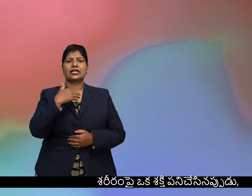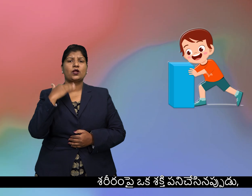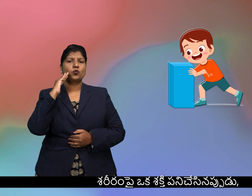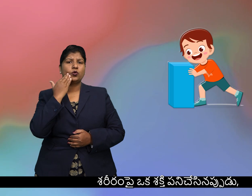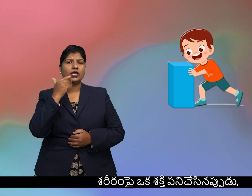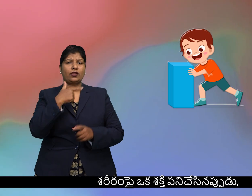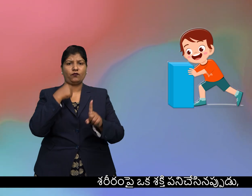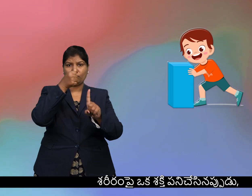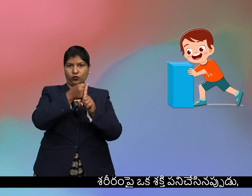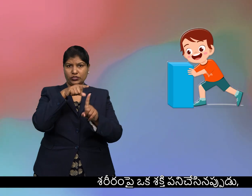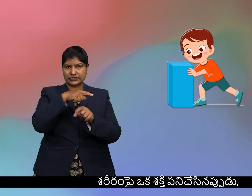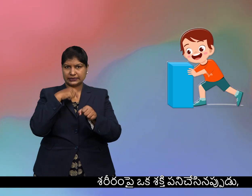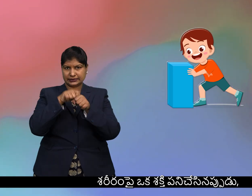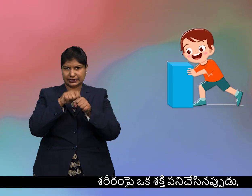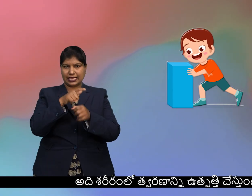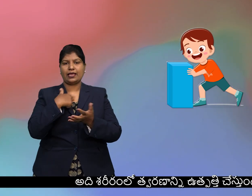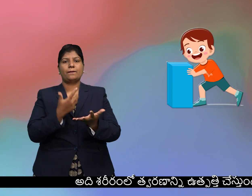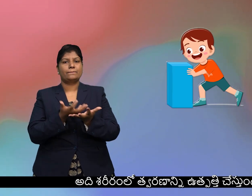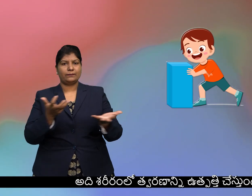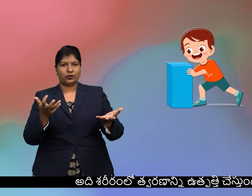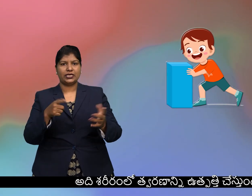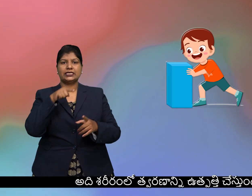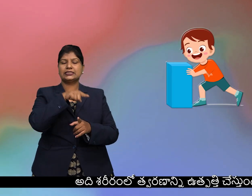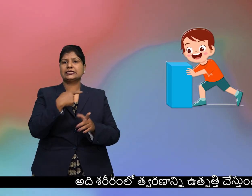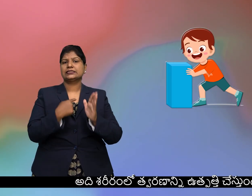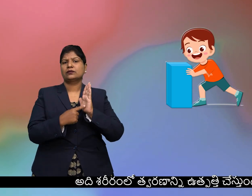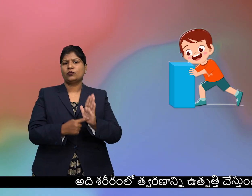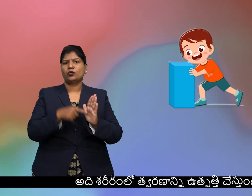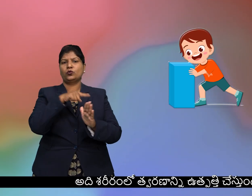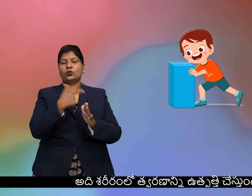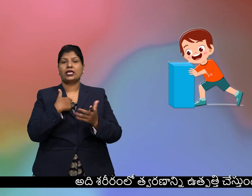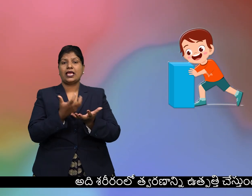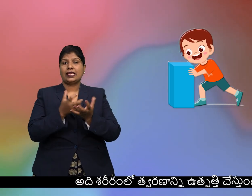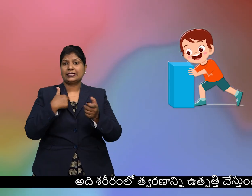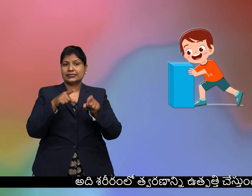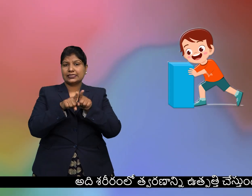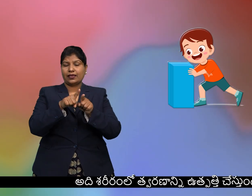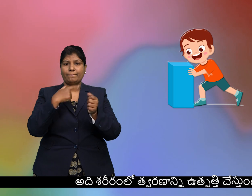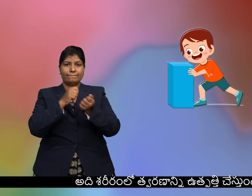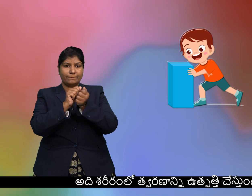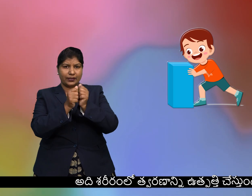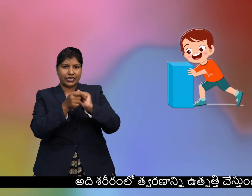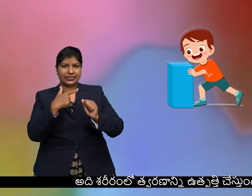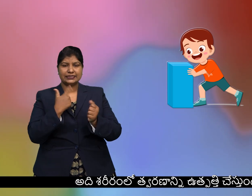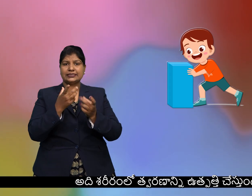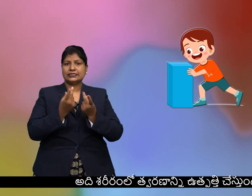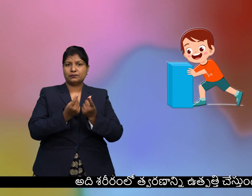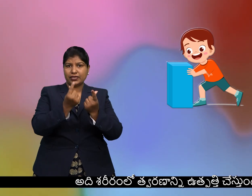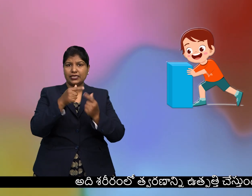శరీరంపై ఒక శక్తి పనిచేసినప్పుడు అది శరీరంలో త్వరణాన్ని ఉత్పత్తి చేస్తుంది.